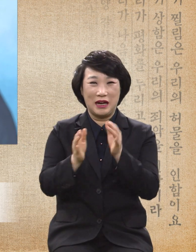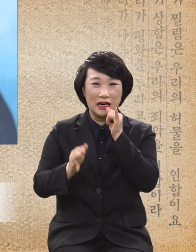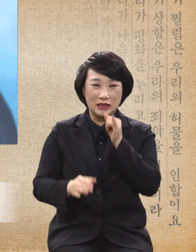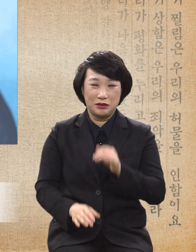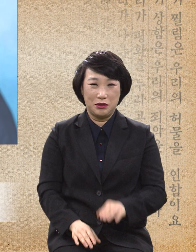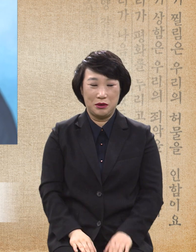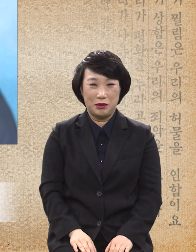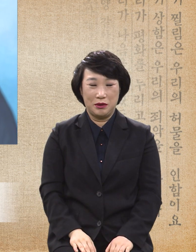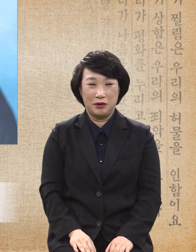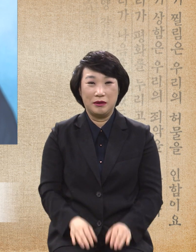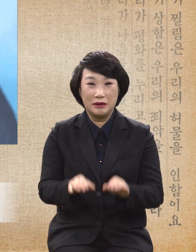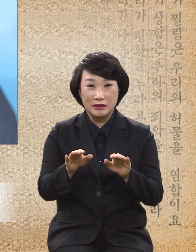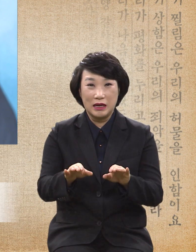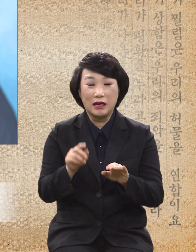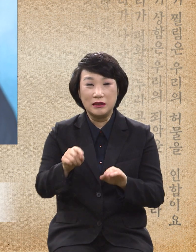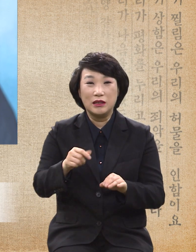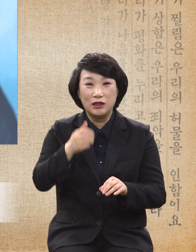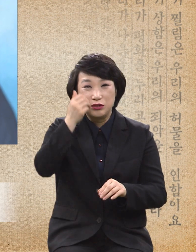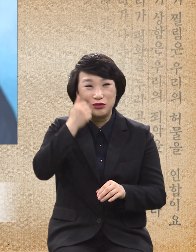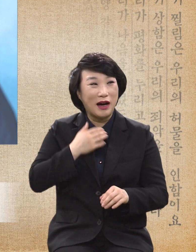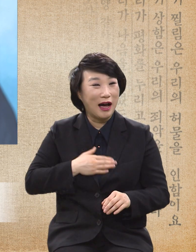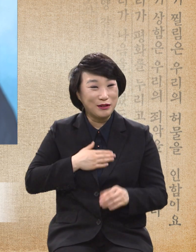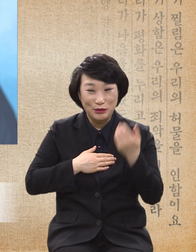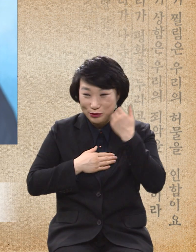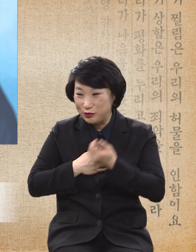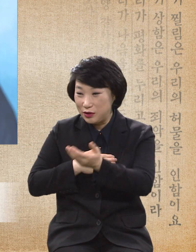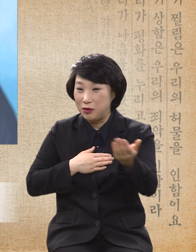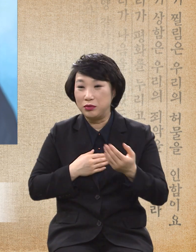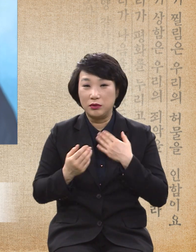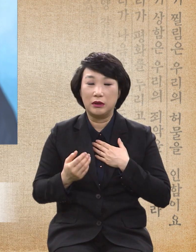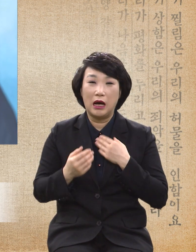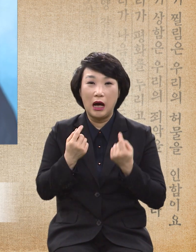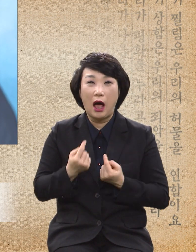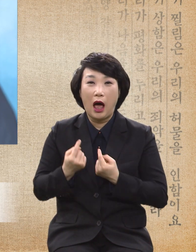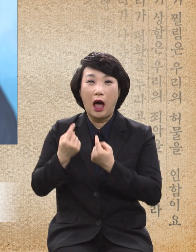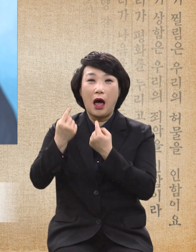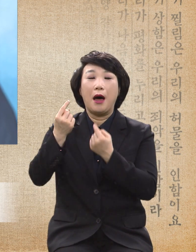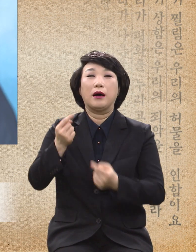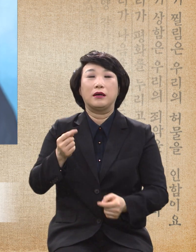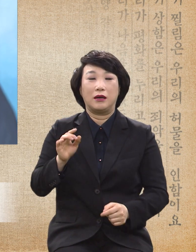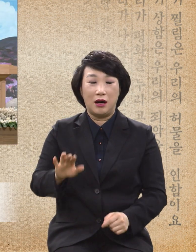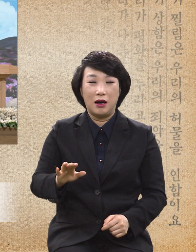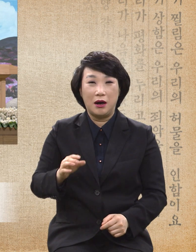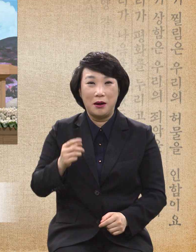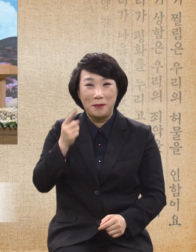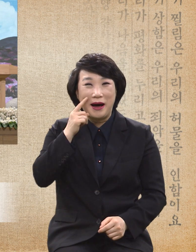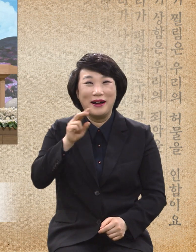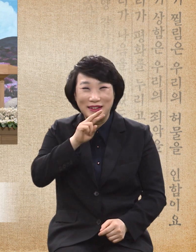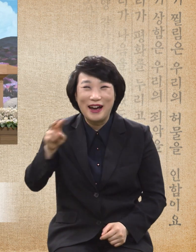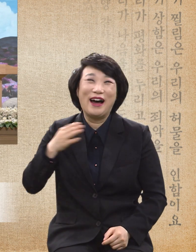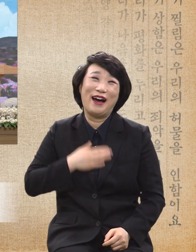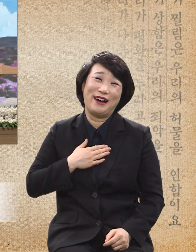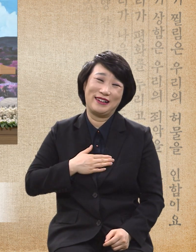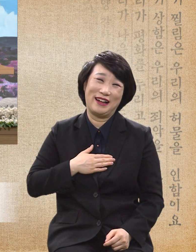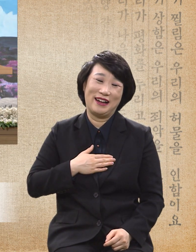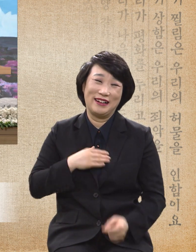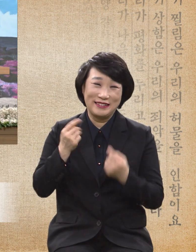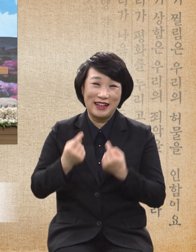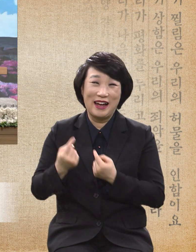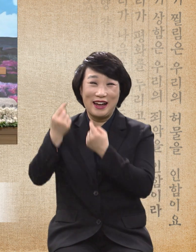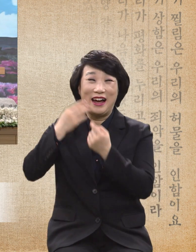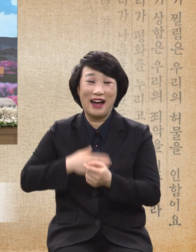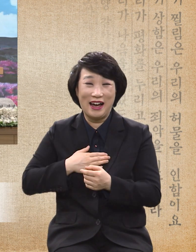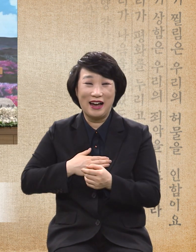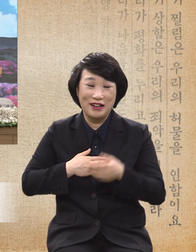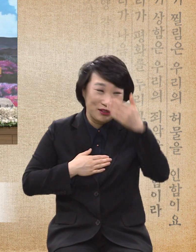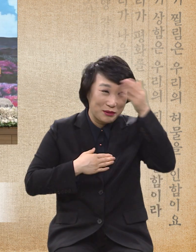예. 이런 것들이 누구만 아느냐? 나이 먹어본 사람만 알아. 그런 사람만 알아. 그러니까 젊은